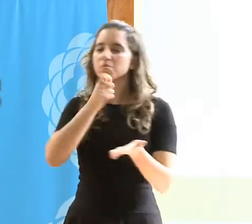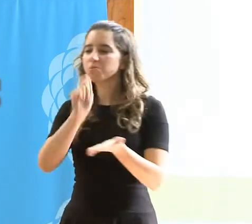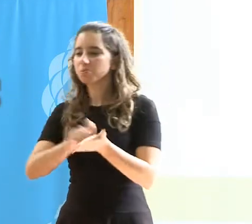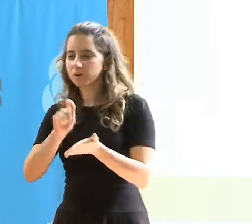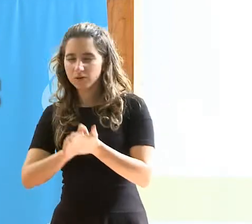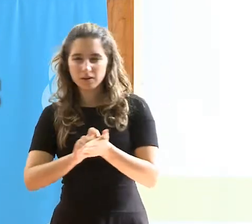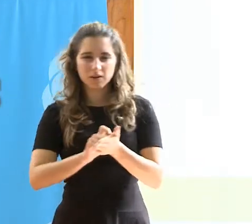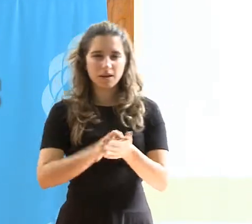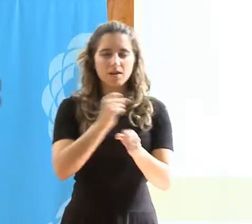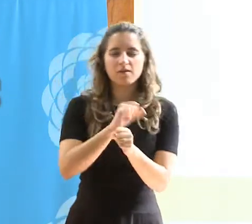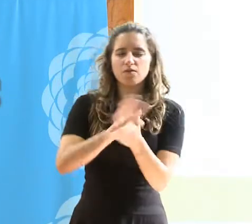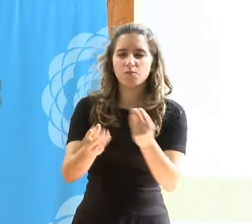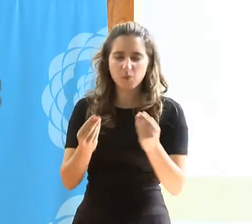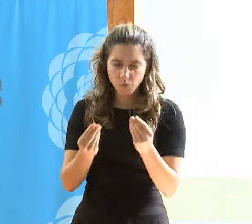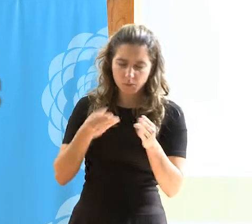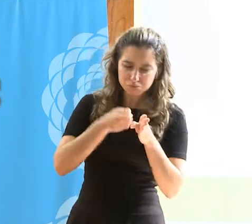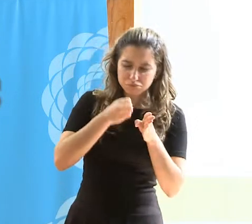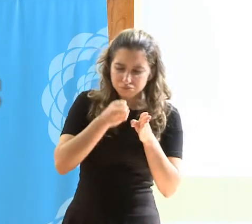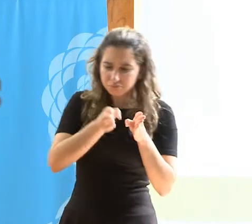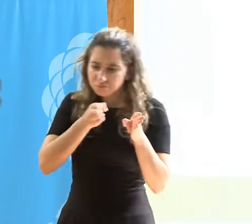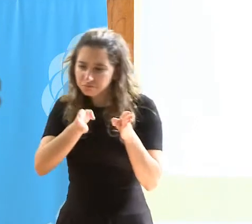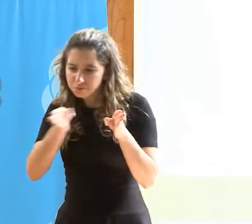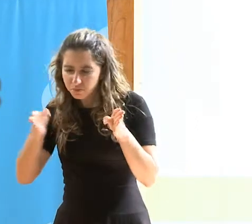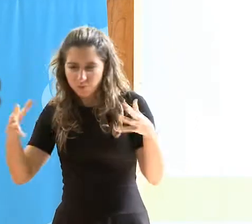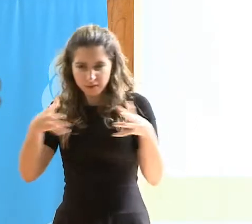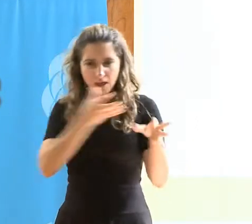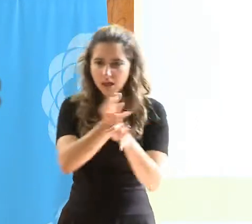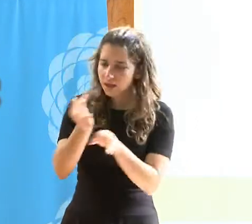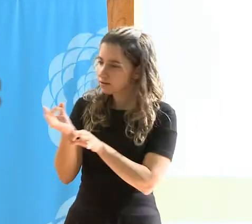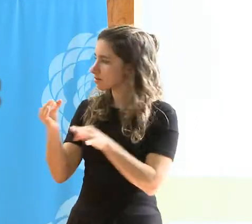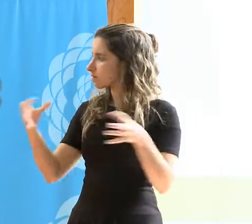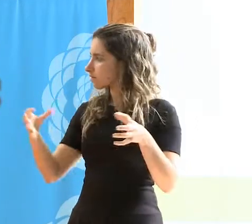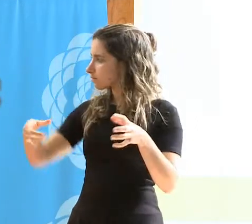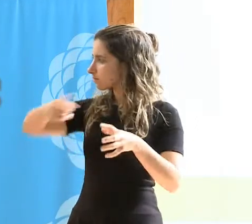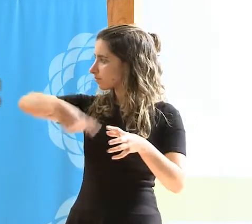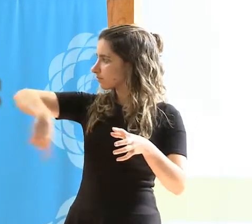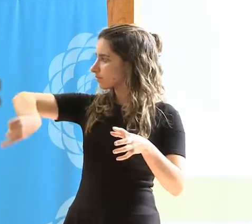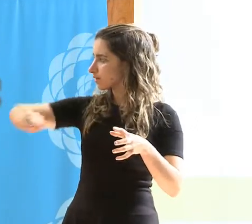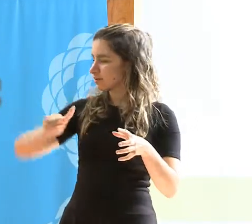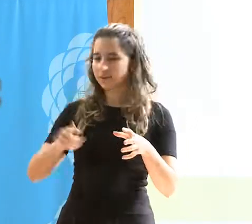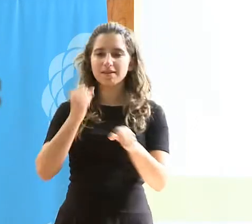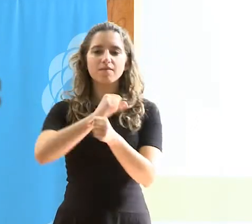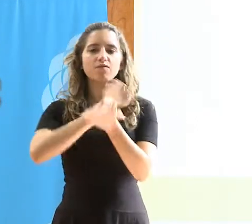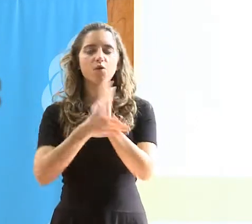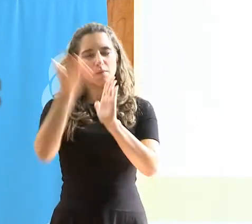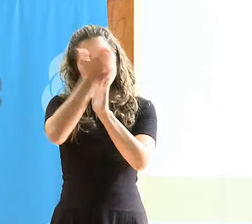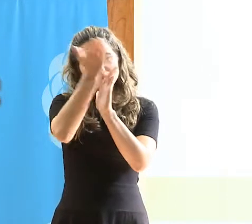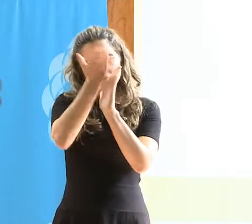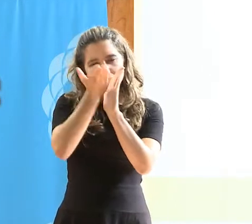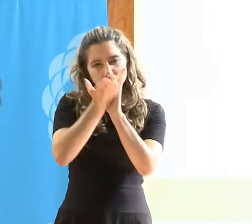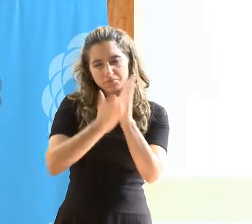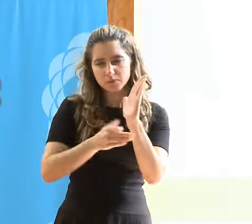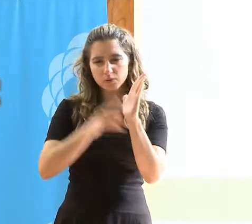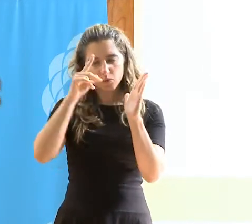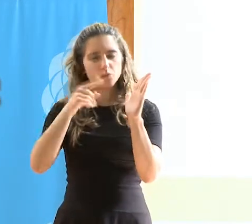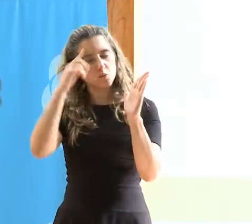INADI, Red PAR, entre muchas otras organizaciones, y en los protocolos de trabajo que se van